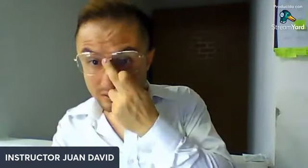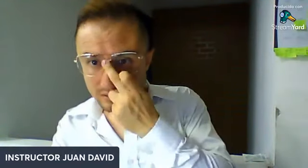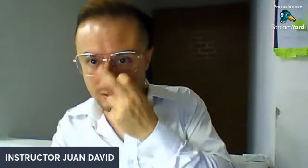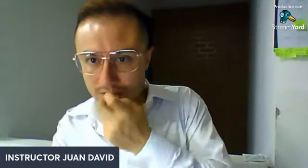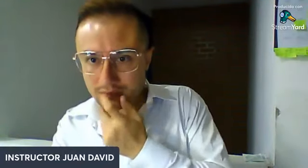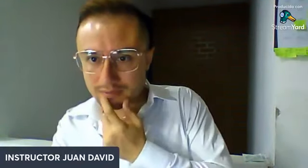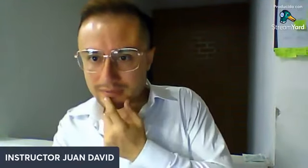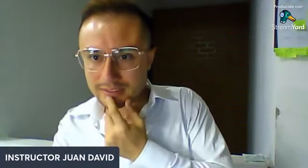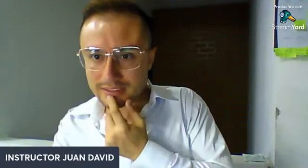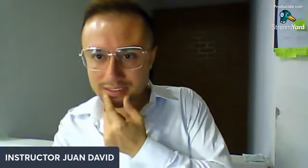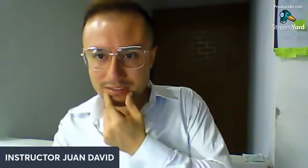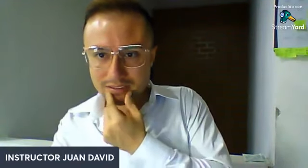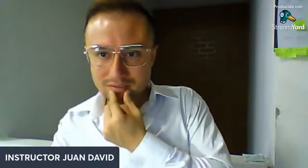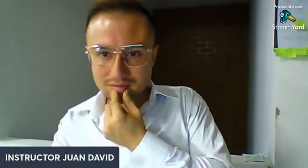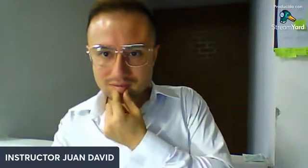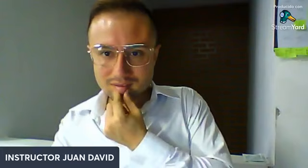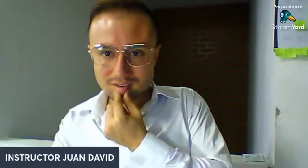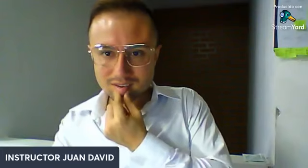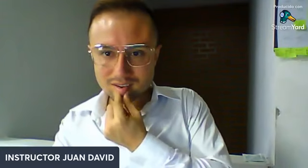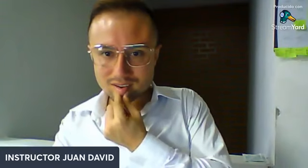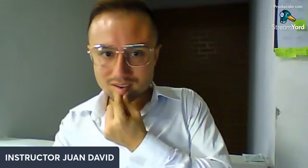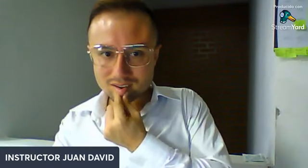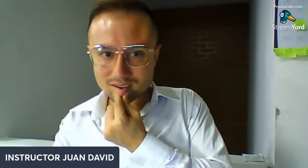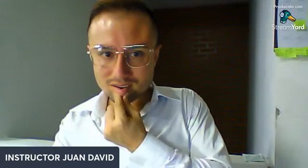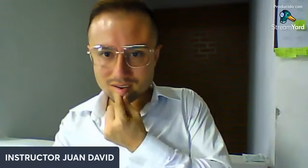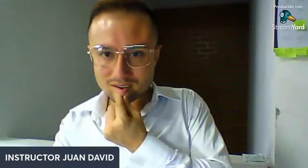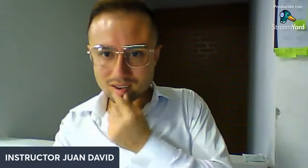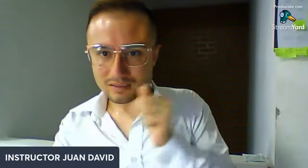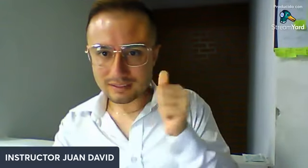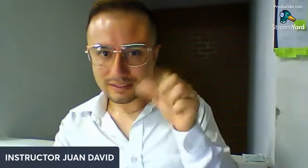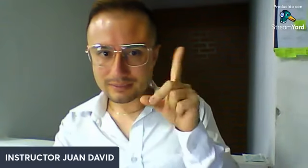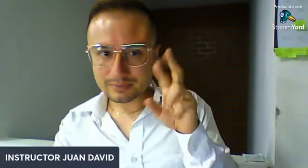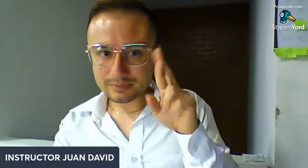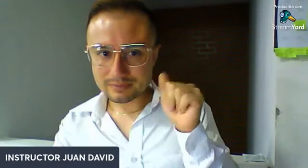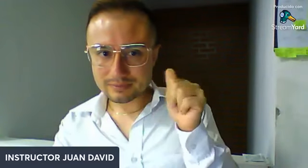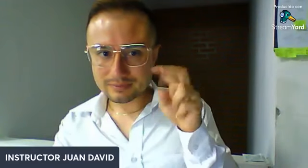aquí en el envío, pero cuando se grabe el video, ¿vale?